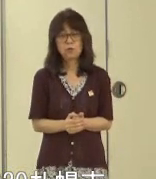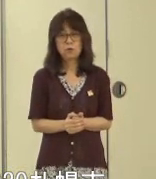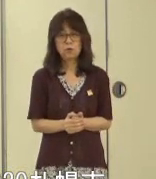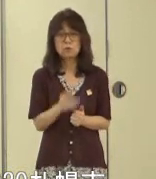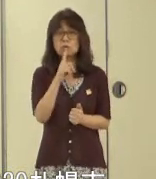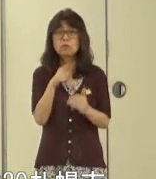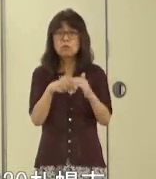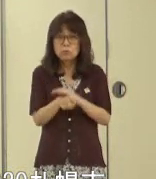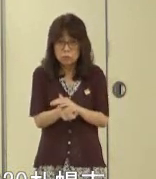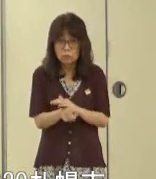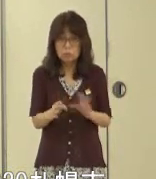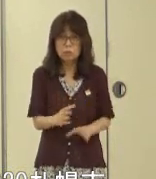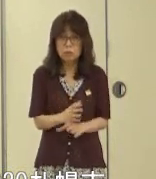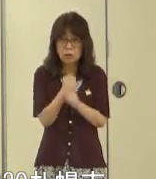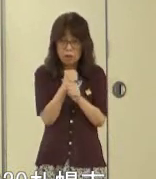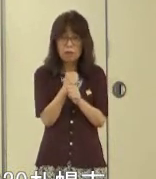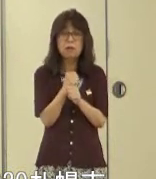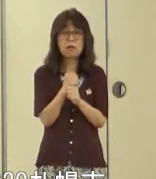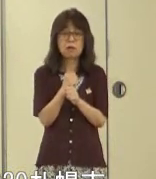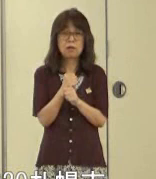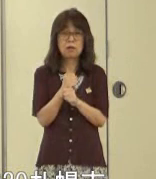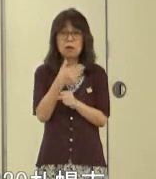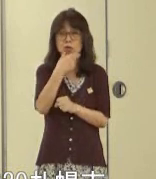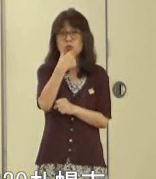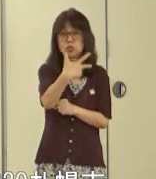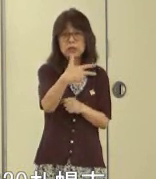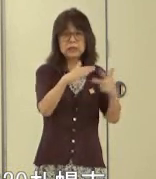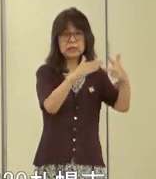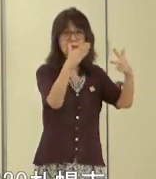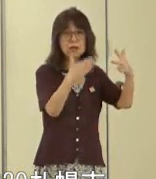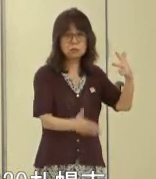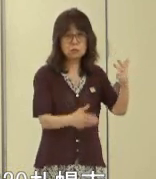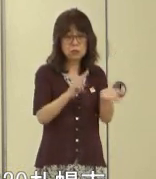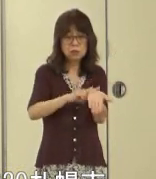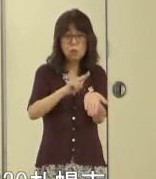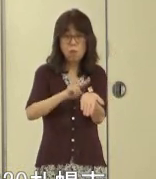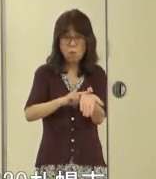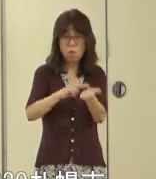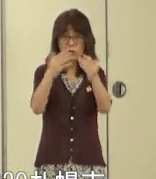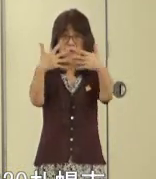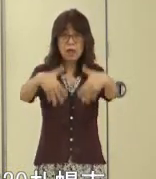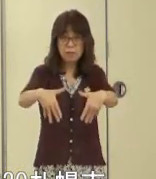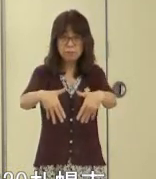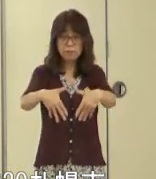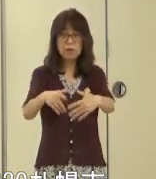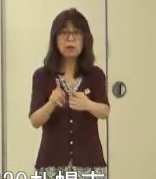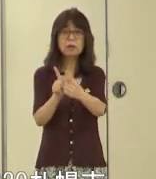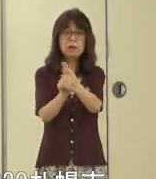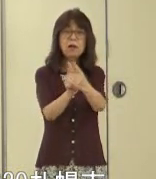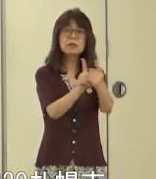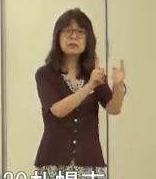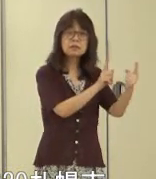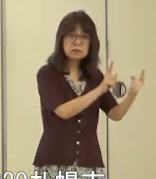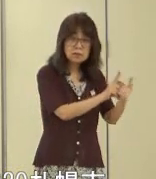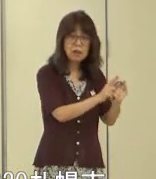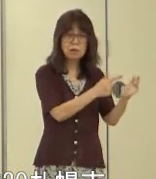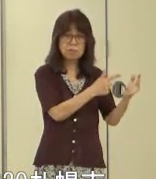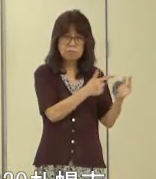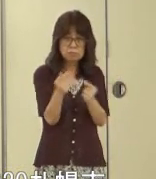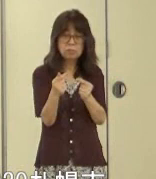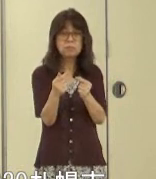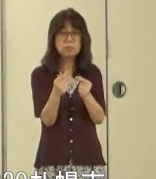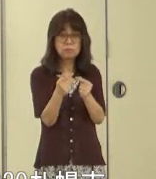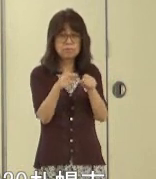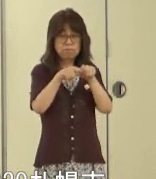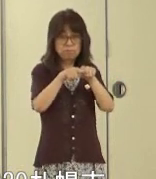そういったことについて、福祉施設、医療機関に対して改めて周知徹底をしていき